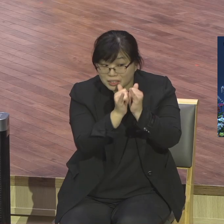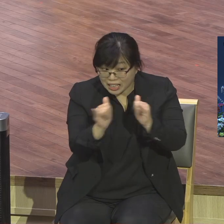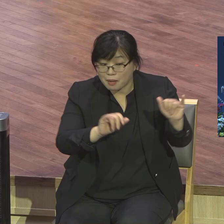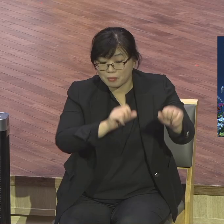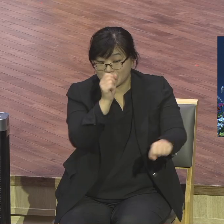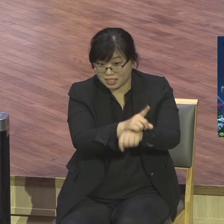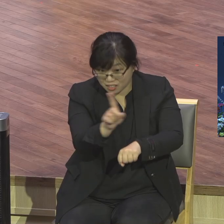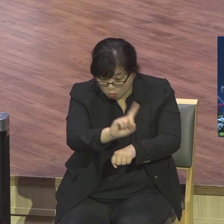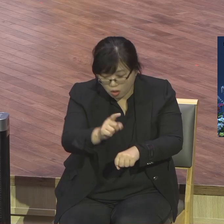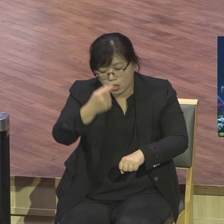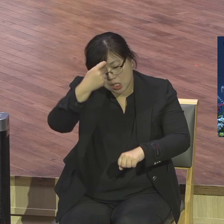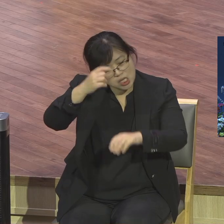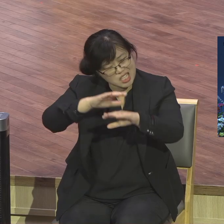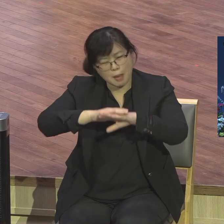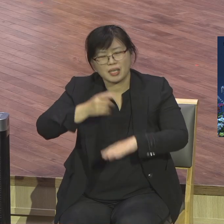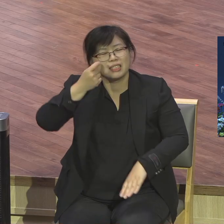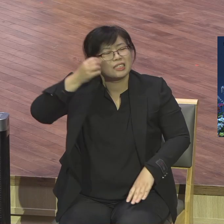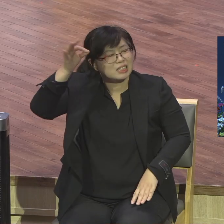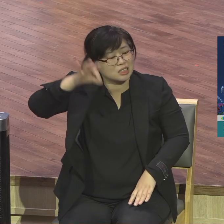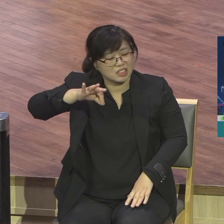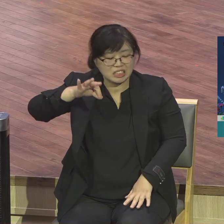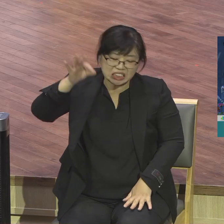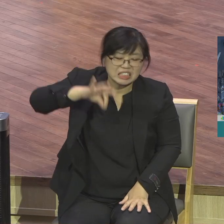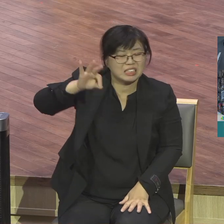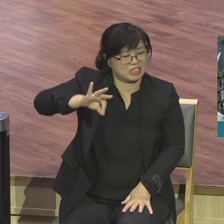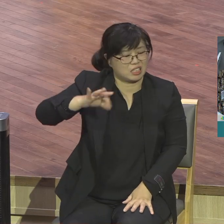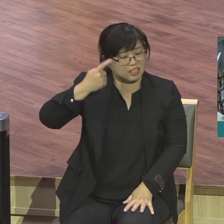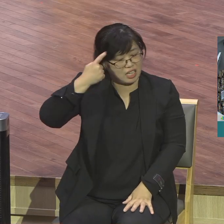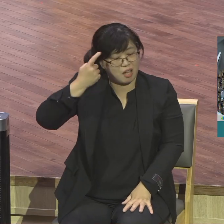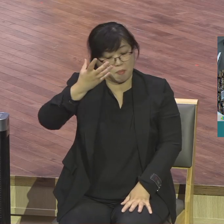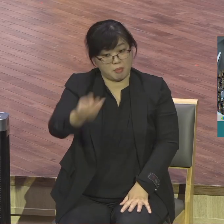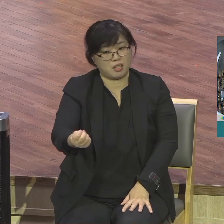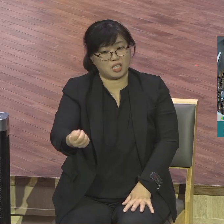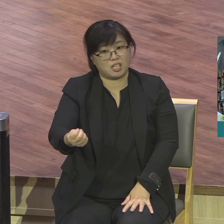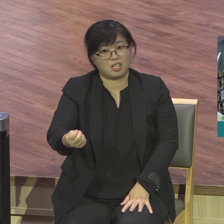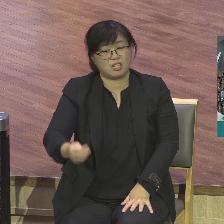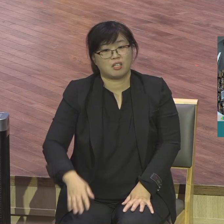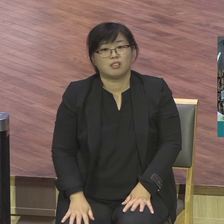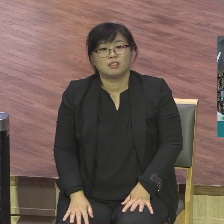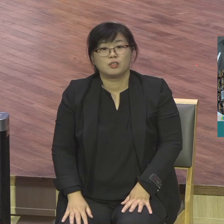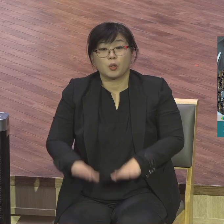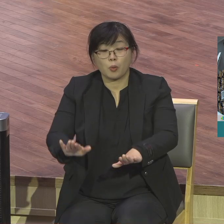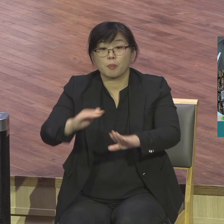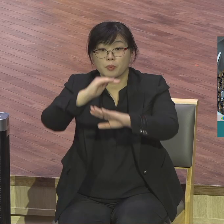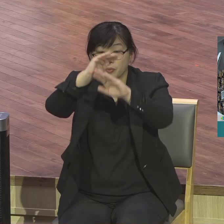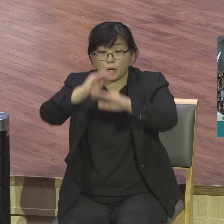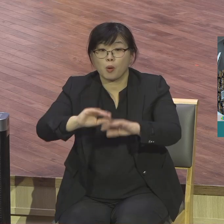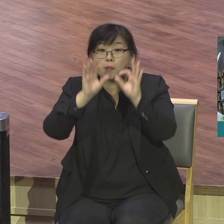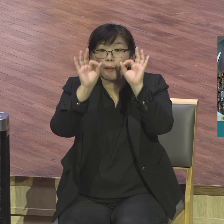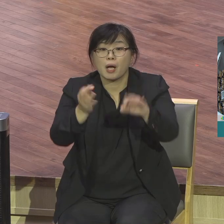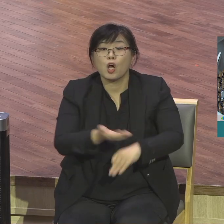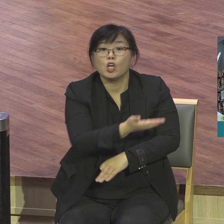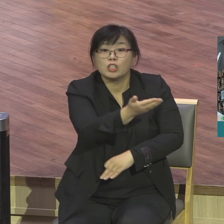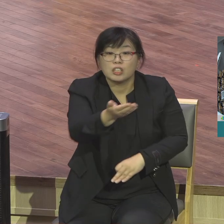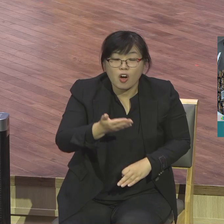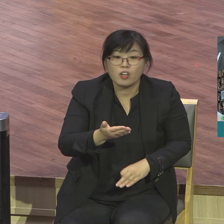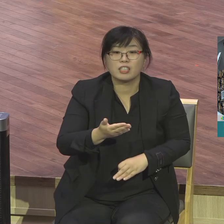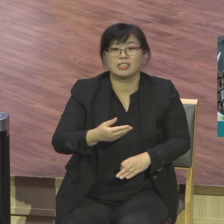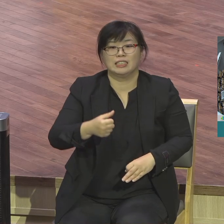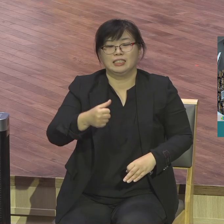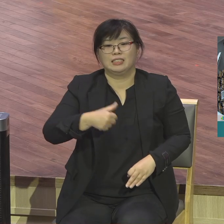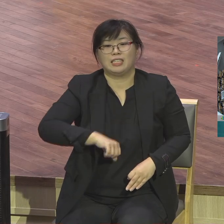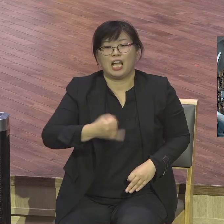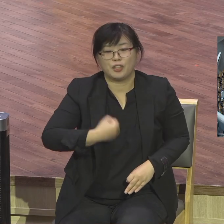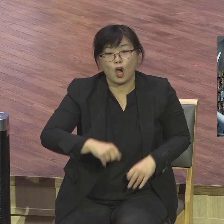나가야 되는지 구체적으로 말씀하고 있어요 너희의 번제와 너희의 희생과 너희의 십일조와 너희의 손의 거제와